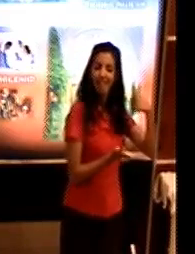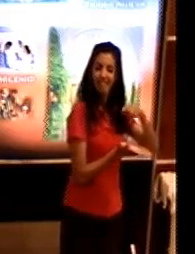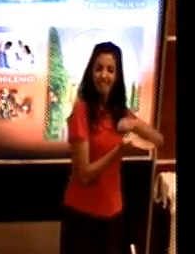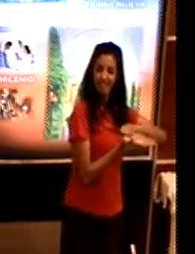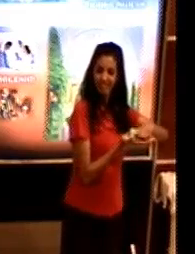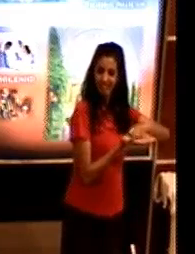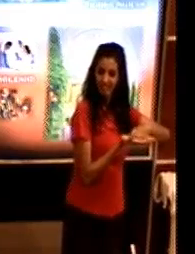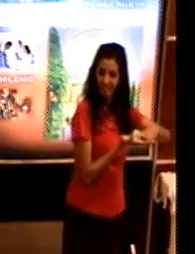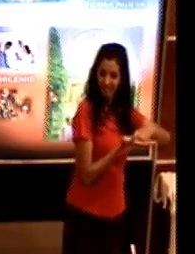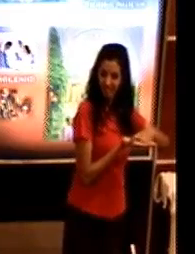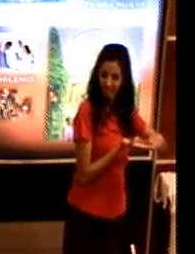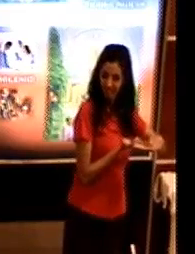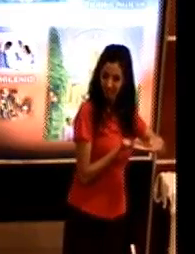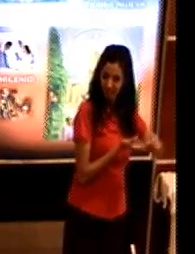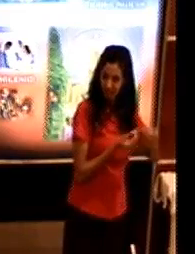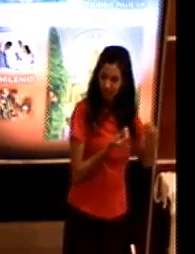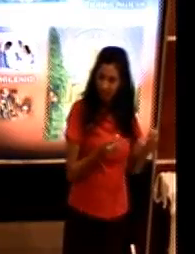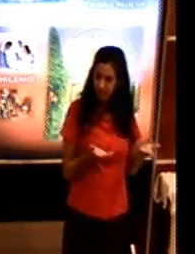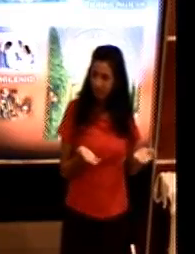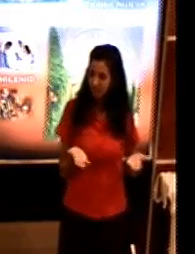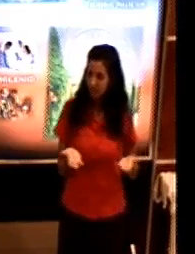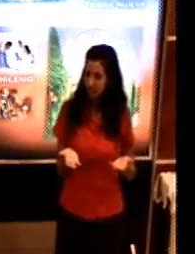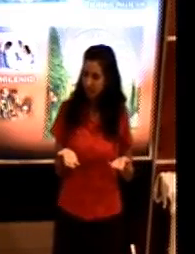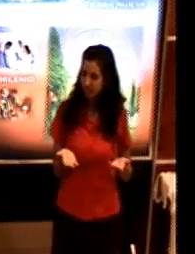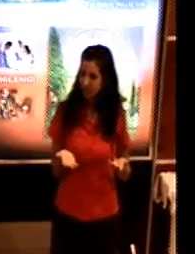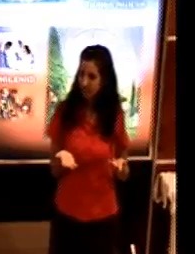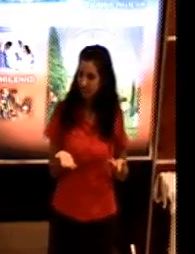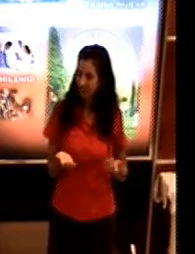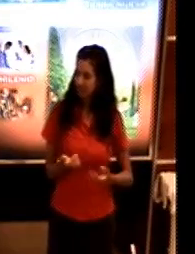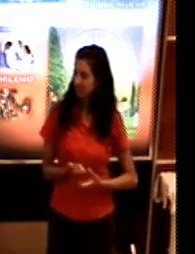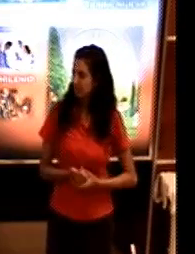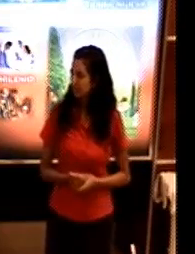Con la hazaña de negar el sábado, simplemente eso.